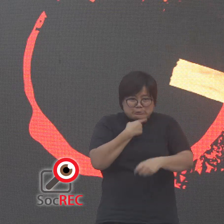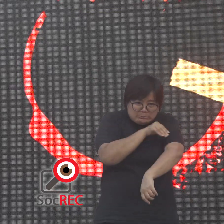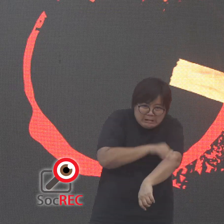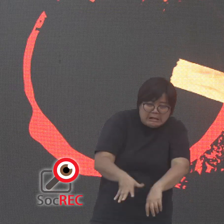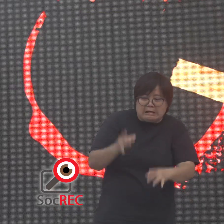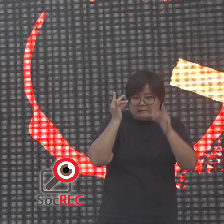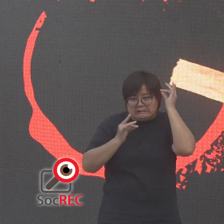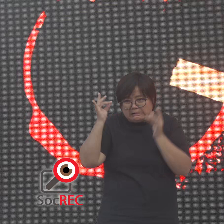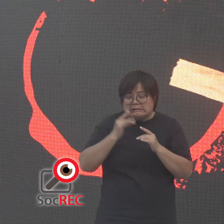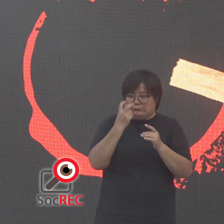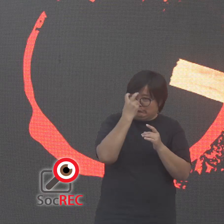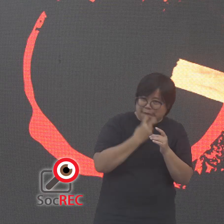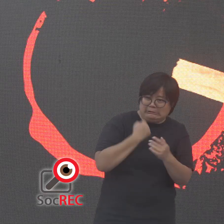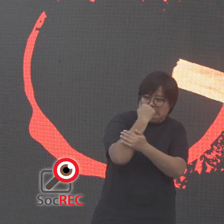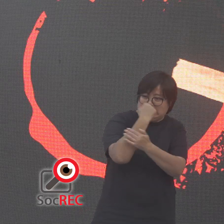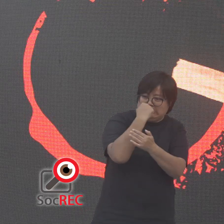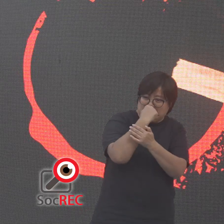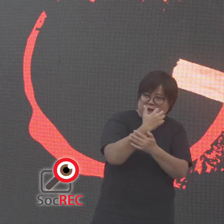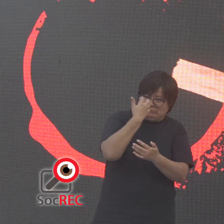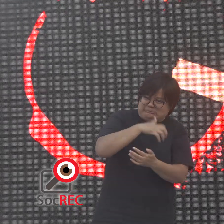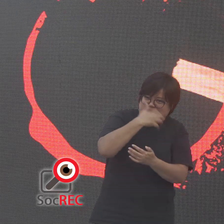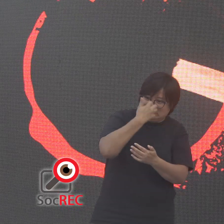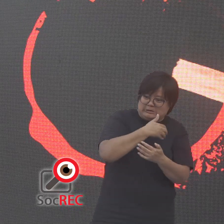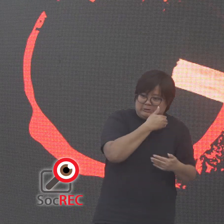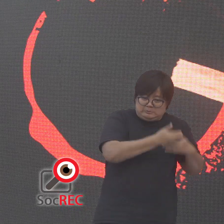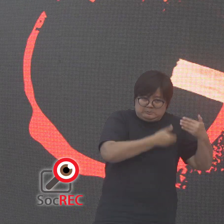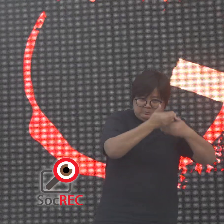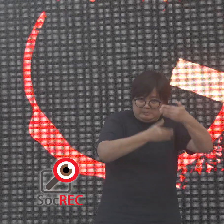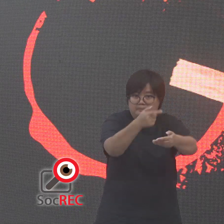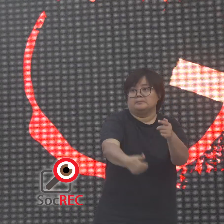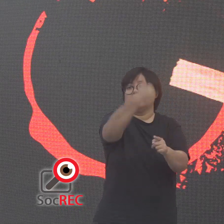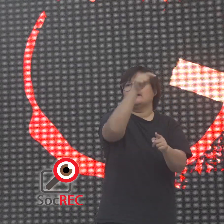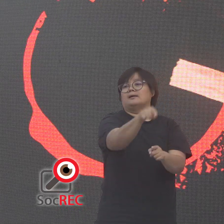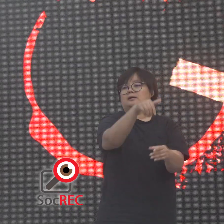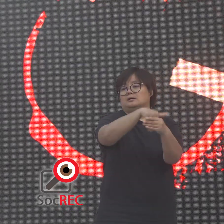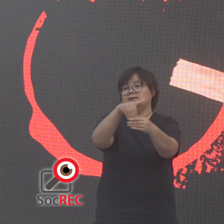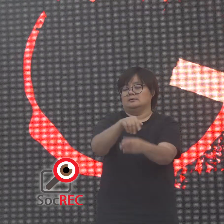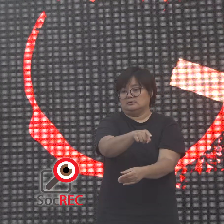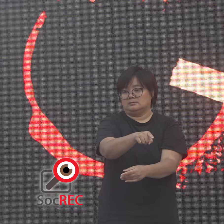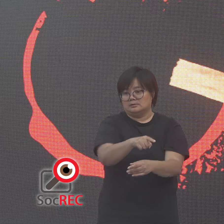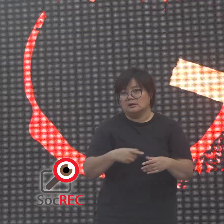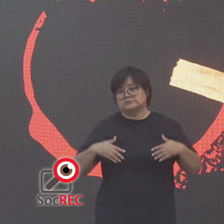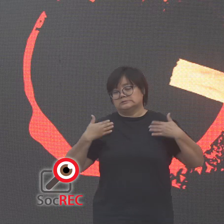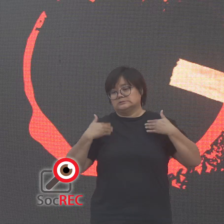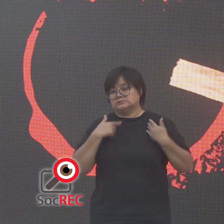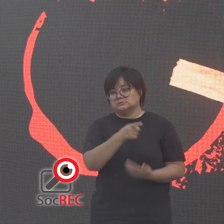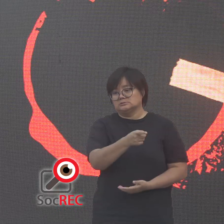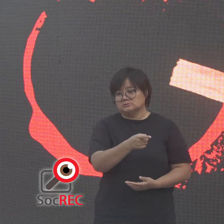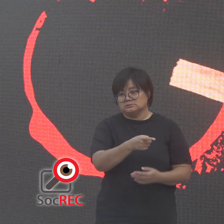擇性我們只是見到台灣今天成功的美好，而對他們的努